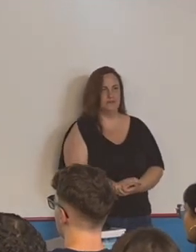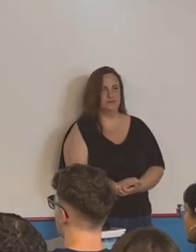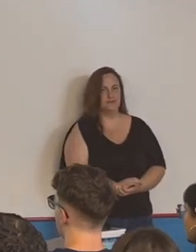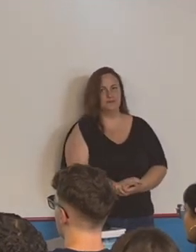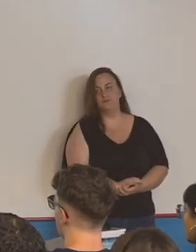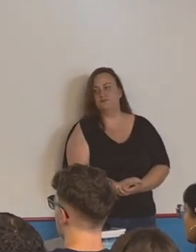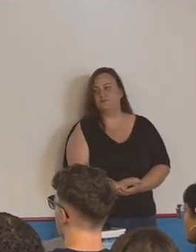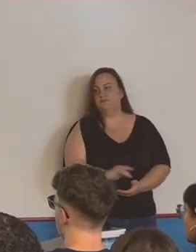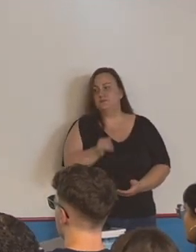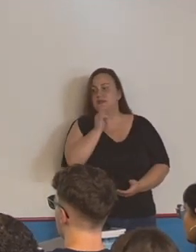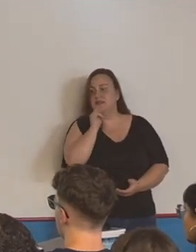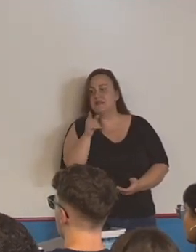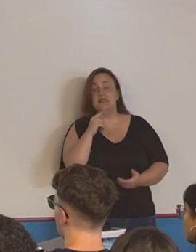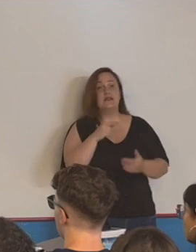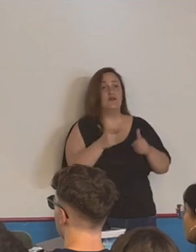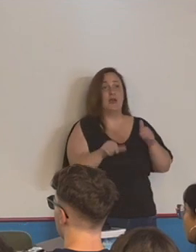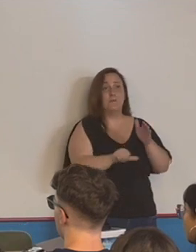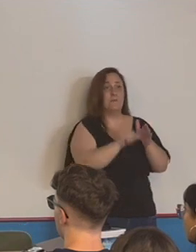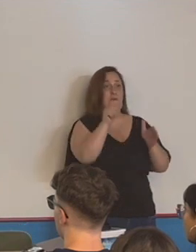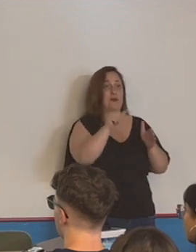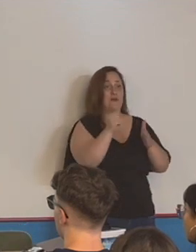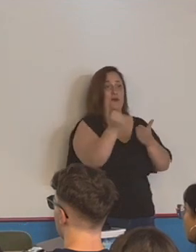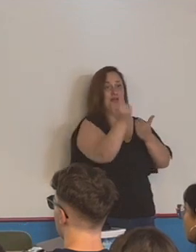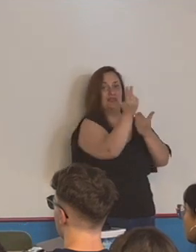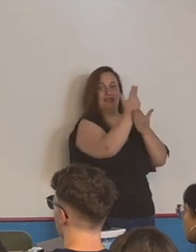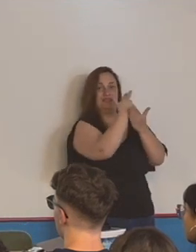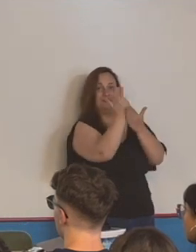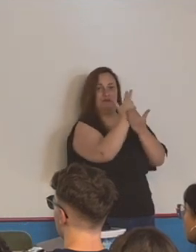Essas aqui são as primeiras pinturas. Então,